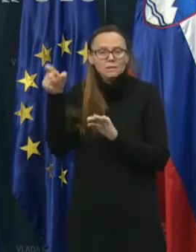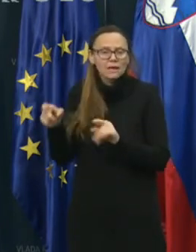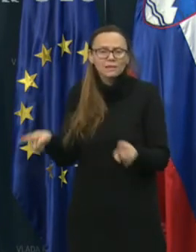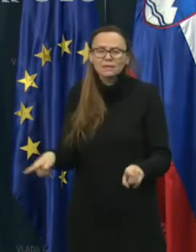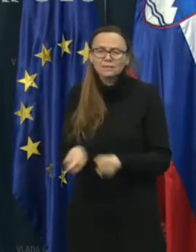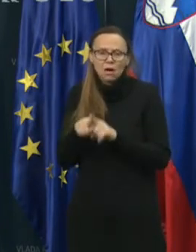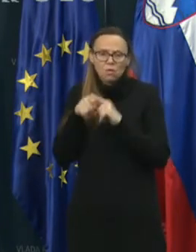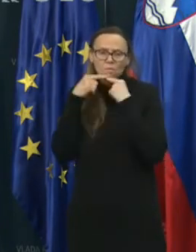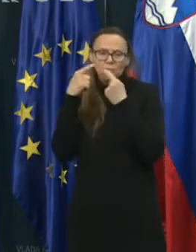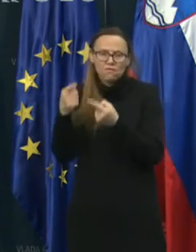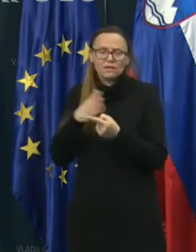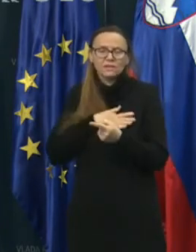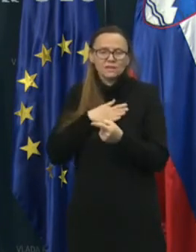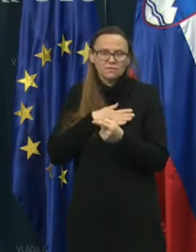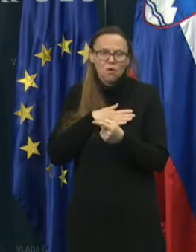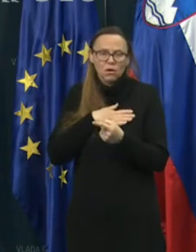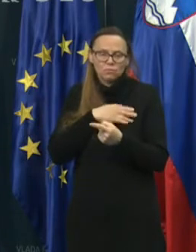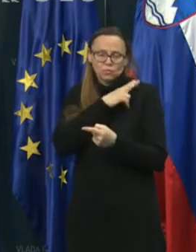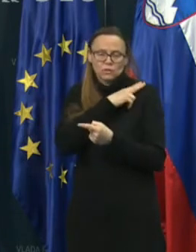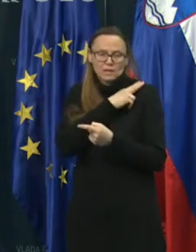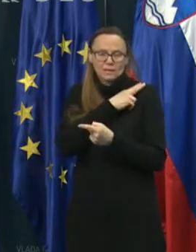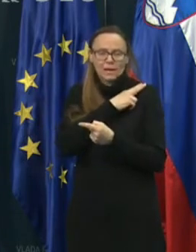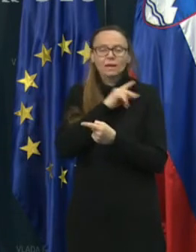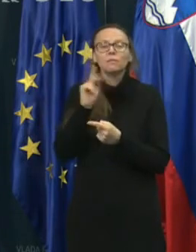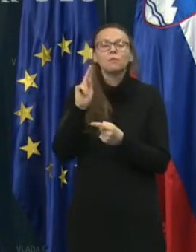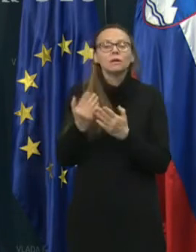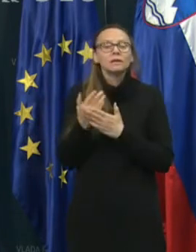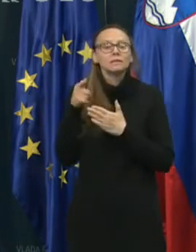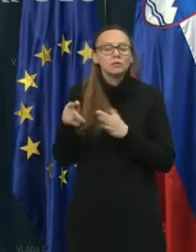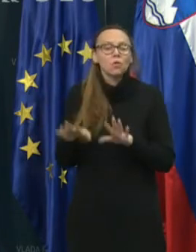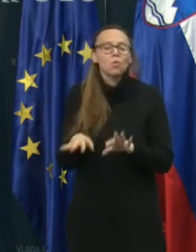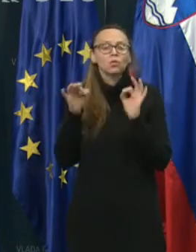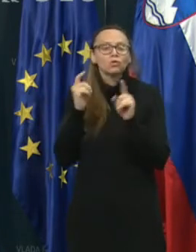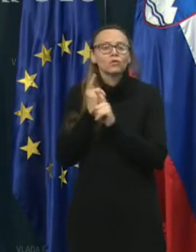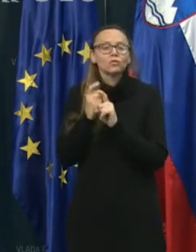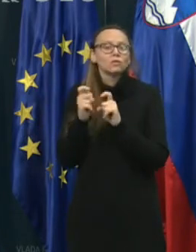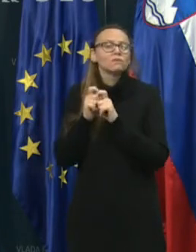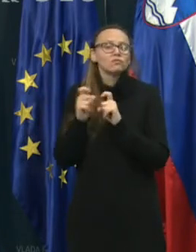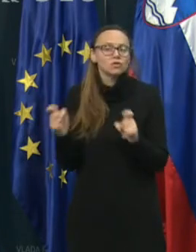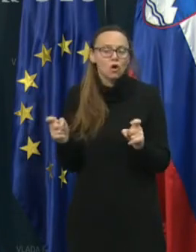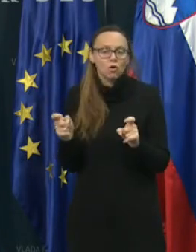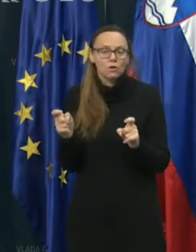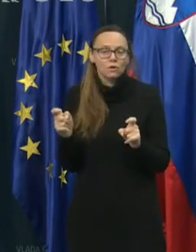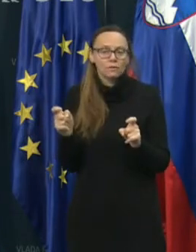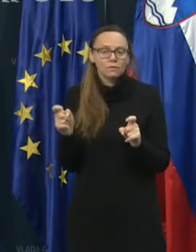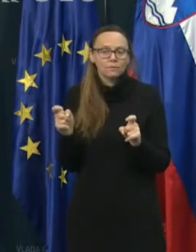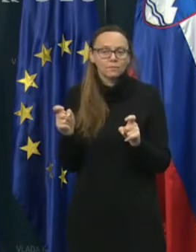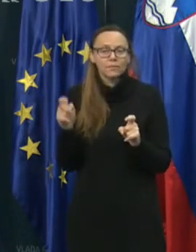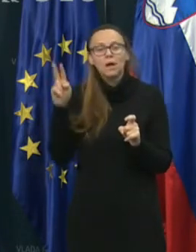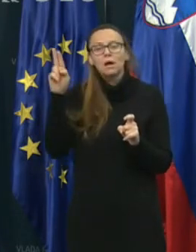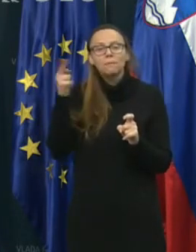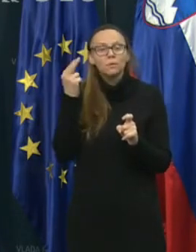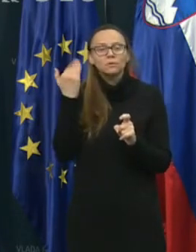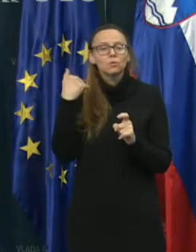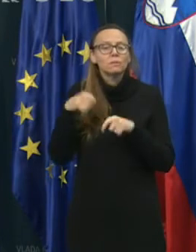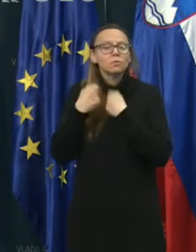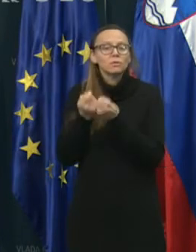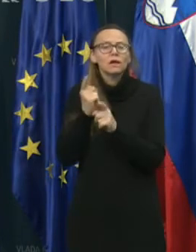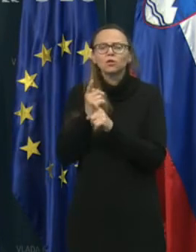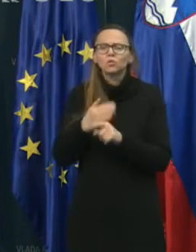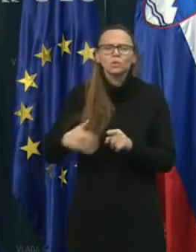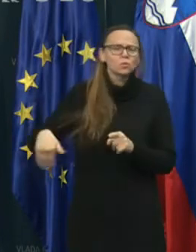to povedati svojemu nadrejenemu, ki za to ugotovijo tudi vzrok. Poziv je bil dan tudi